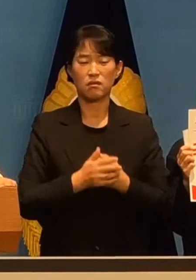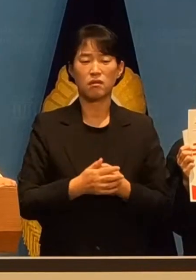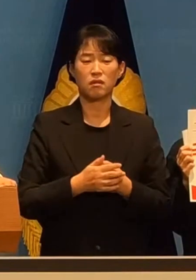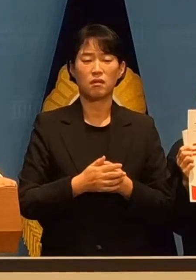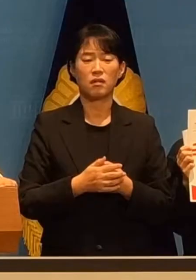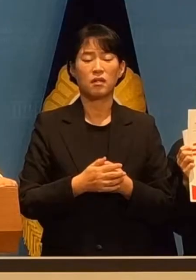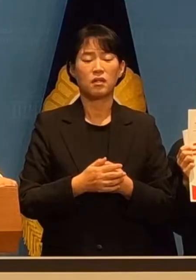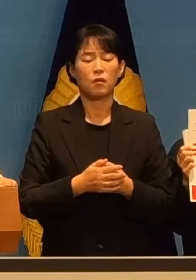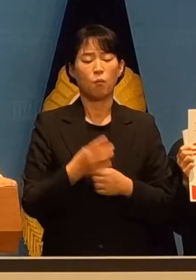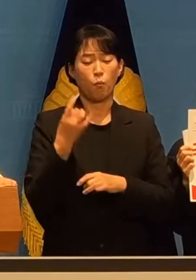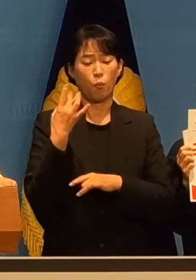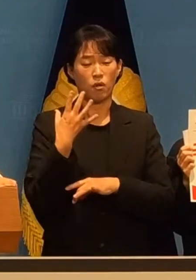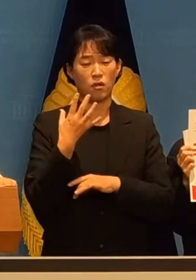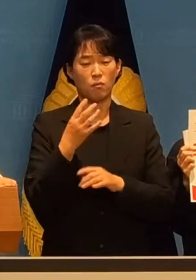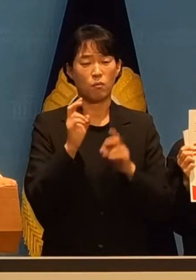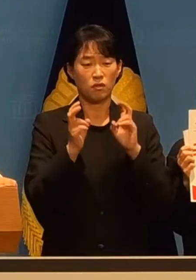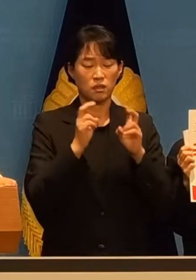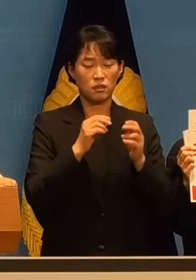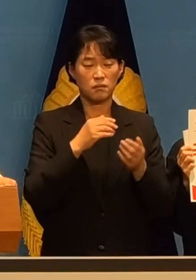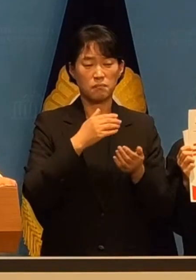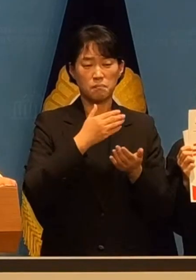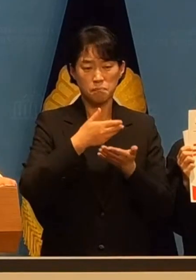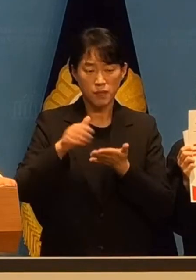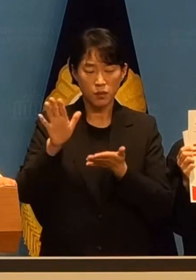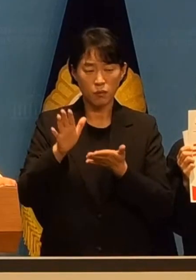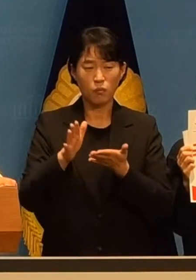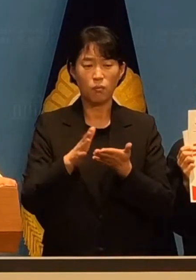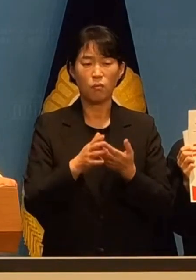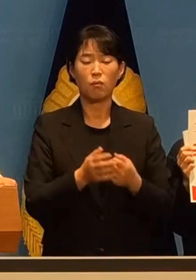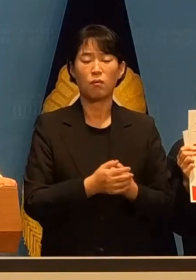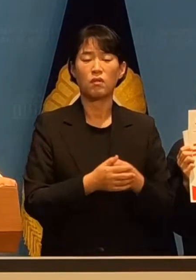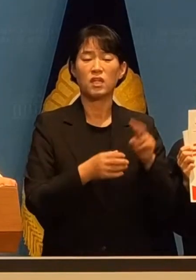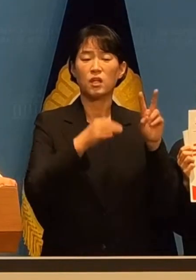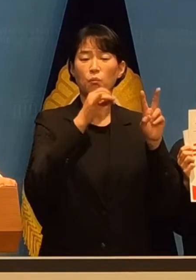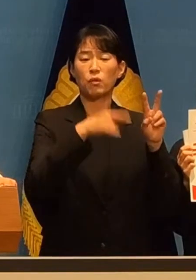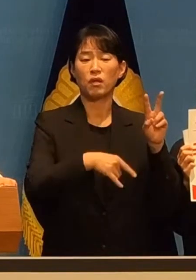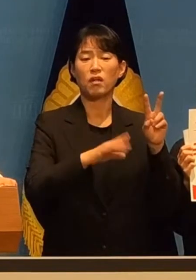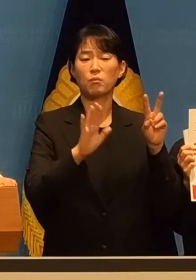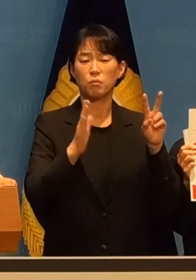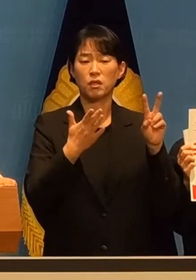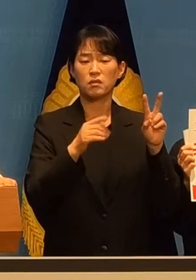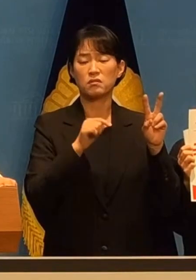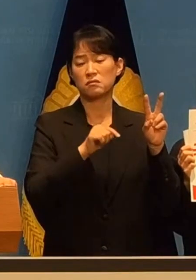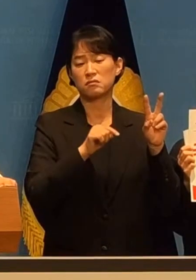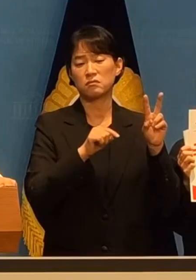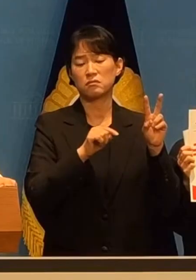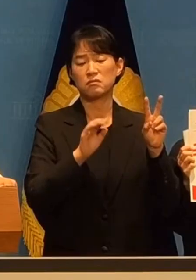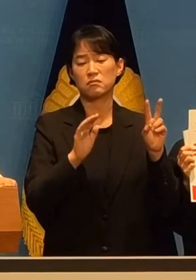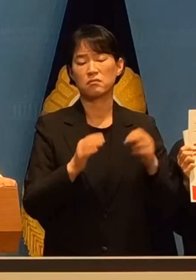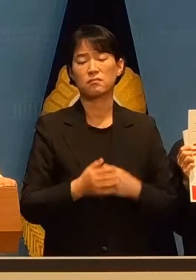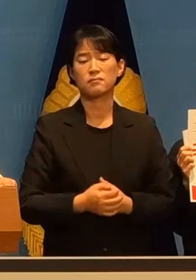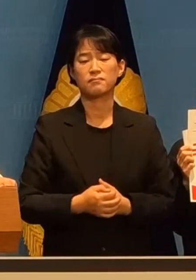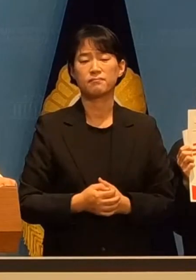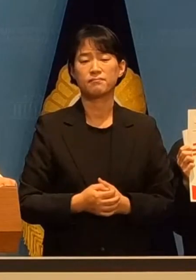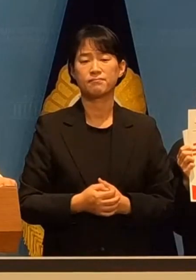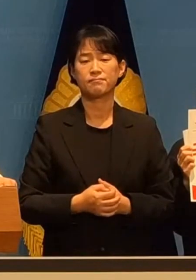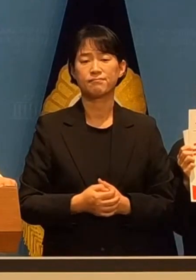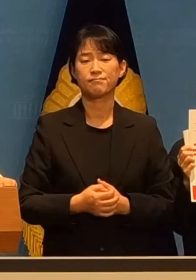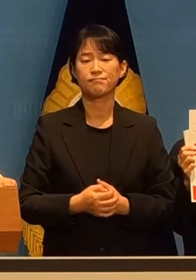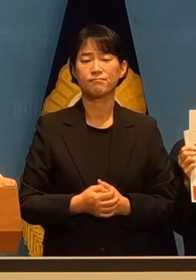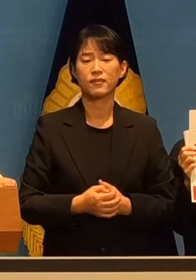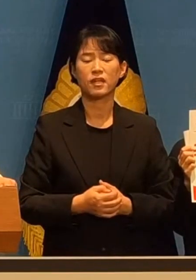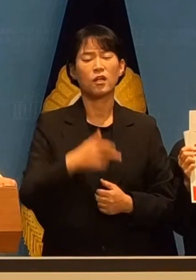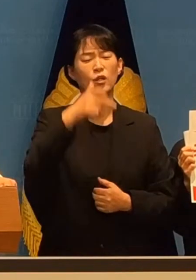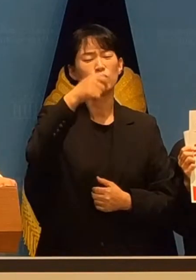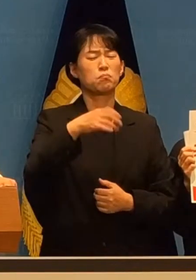밀어내고 순식간에 서열 2위의 그런 시장 점유를 하기도 했습니다. 그래서